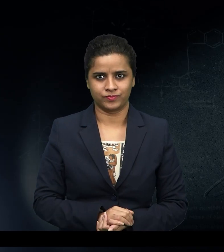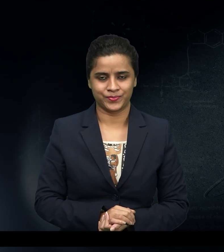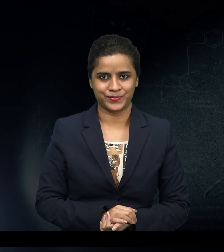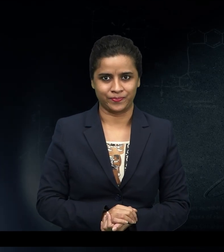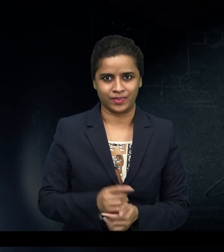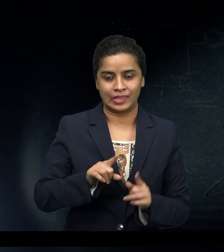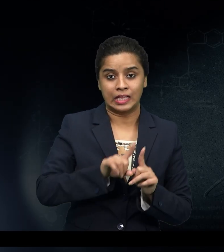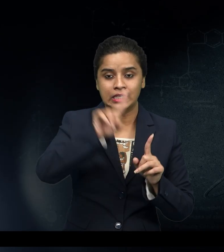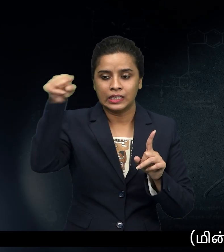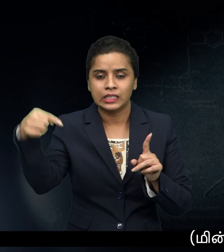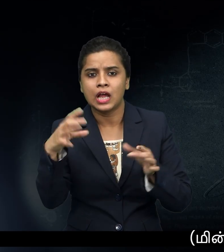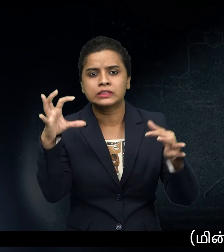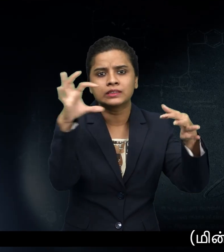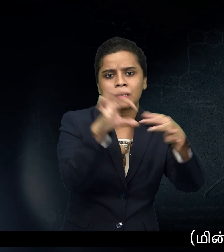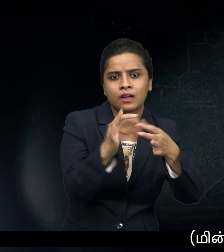அதாவது மின்தடை மதிப்பை